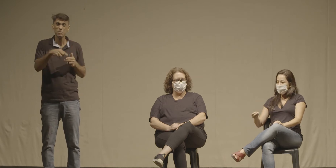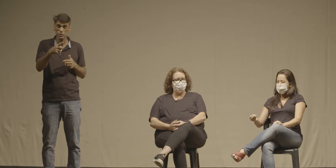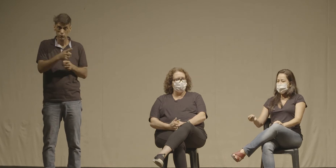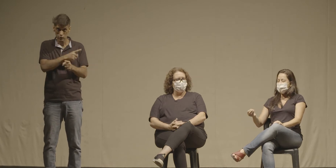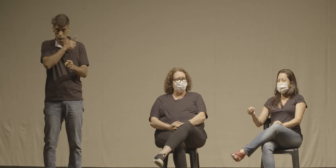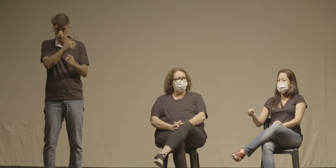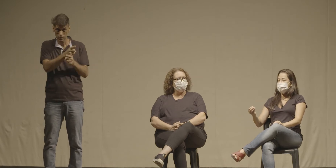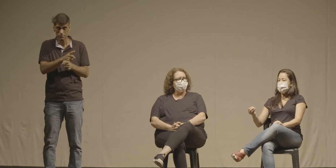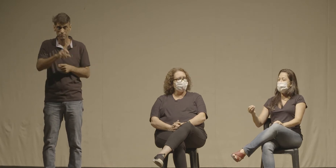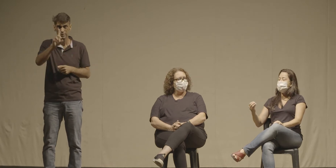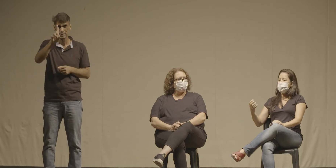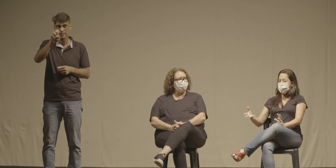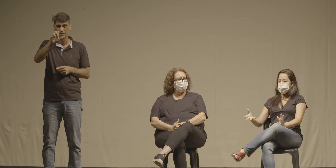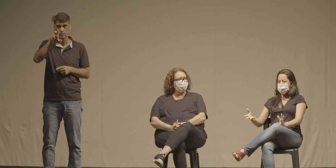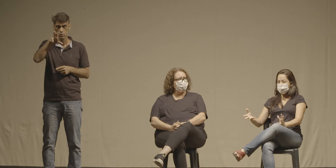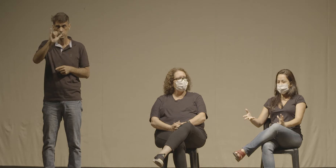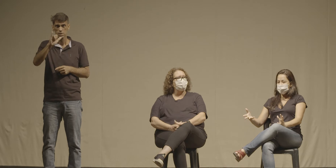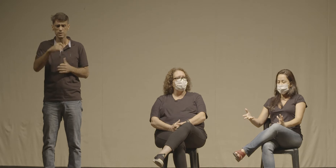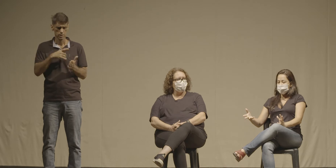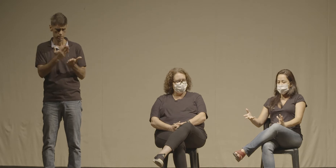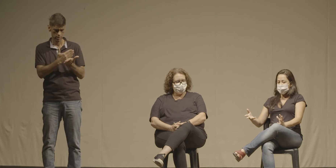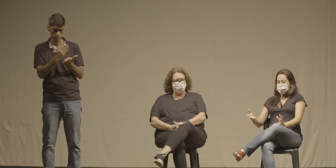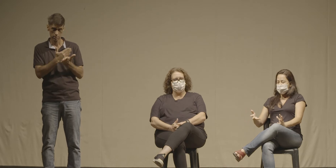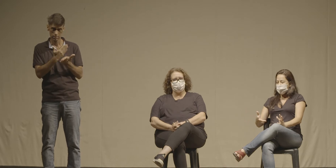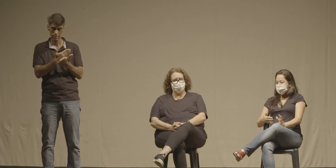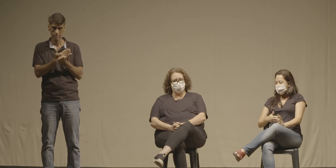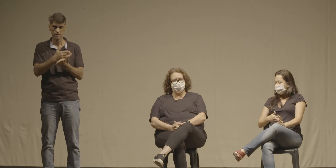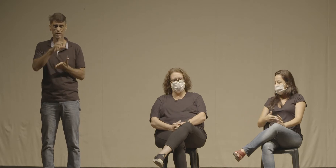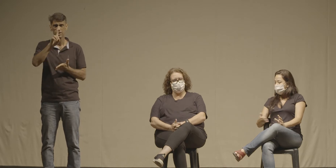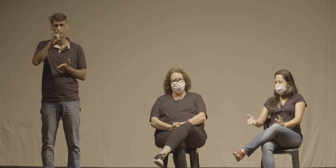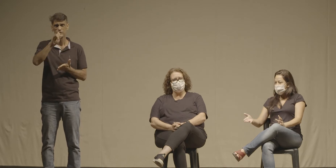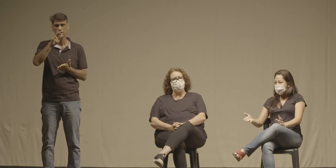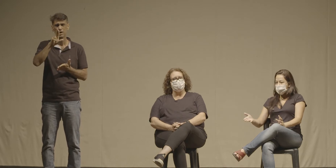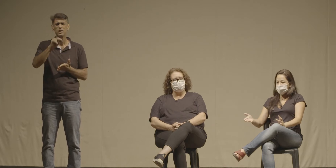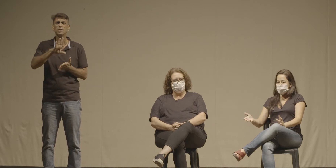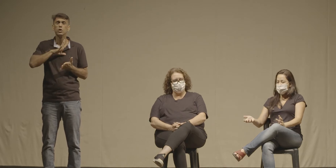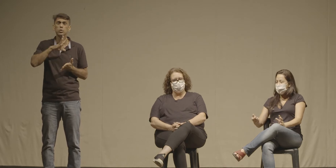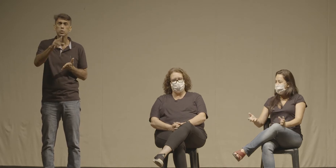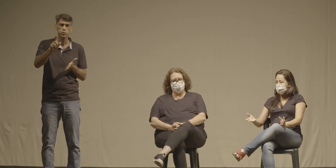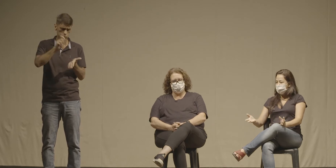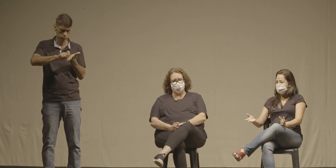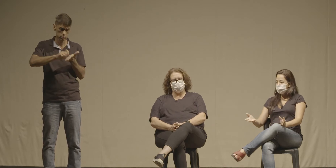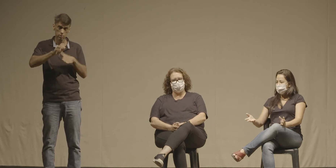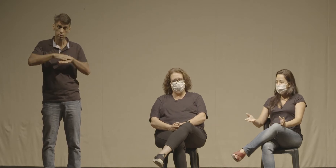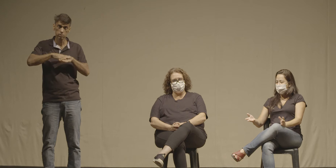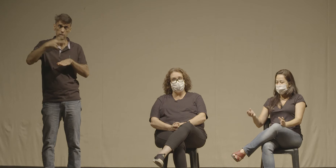descobriu que a Delcy tinha o diário, e ali está tudo escrito à